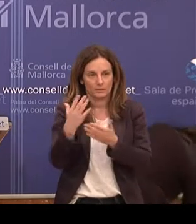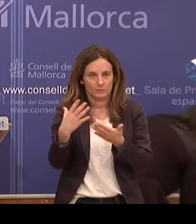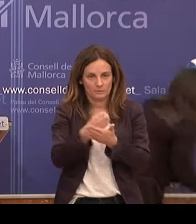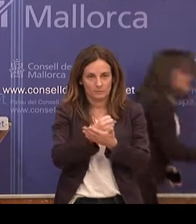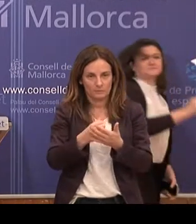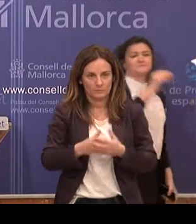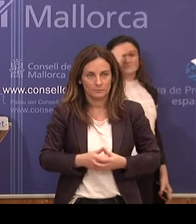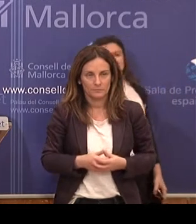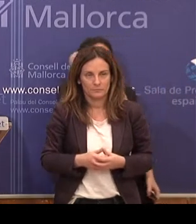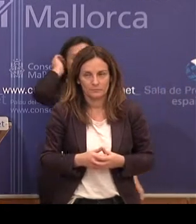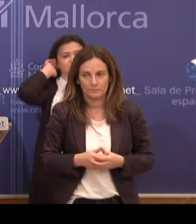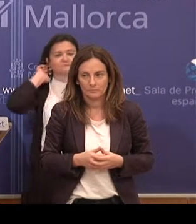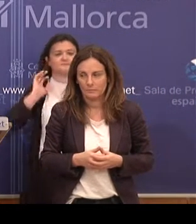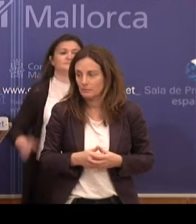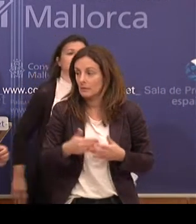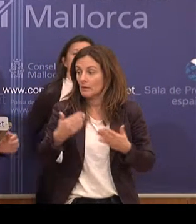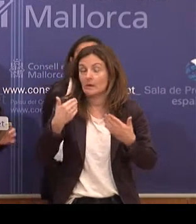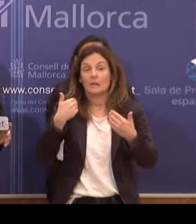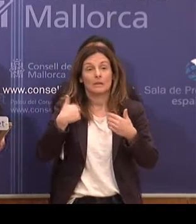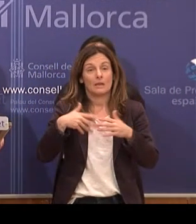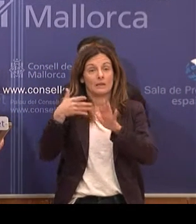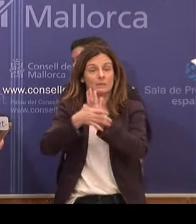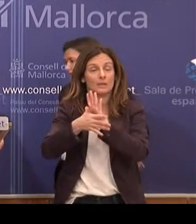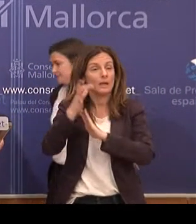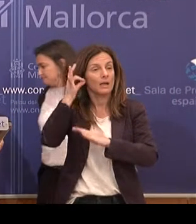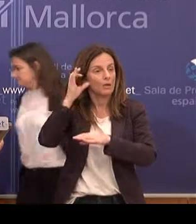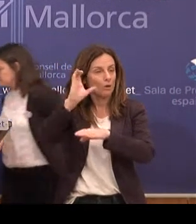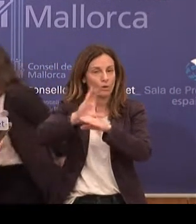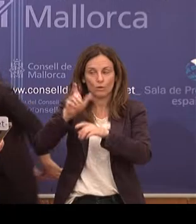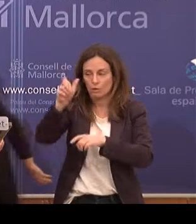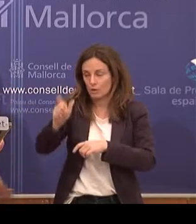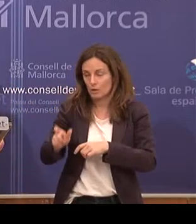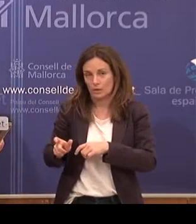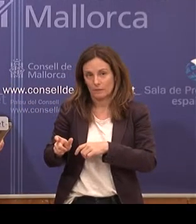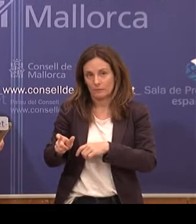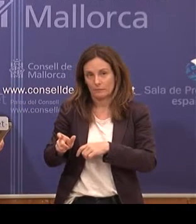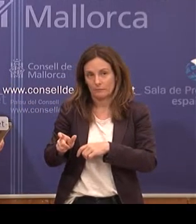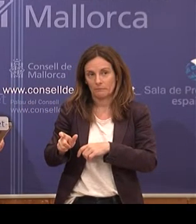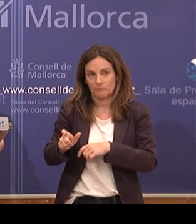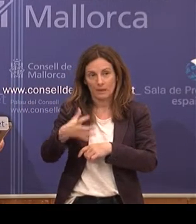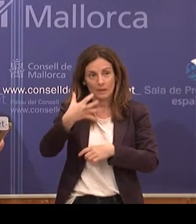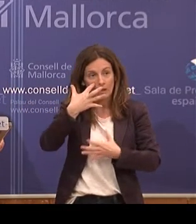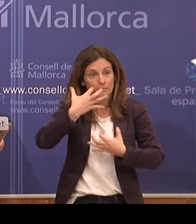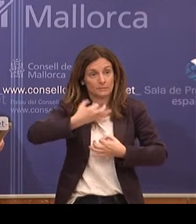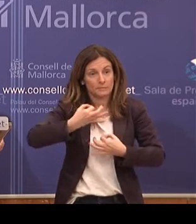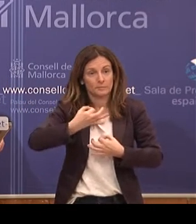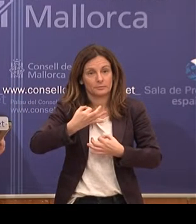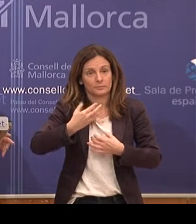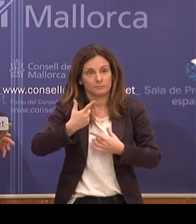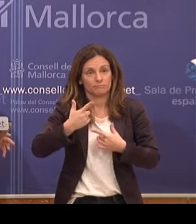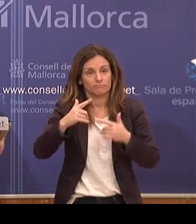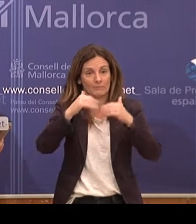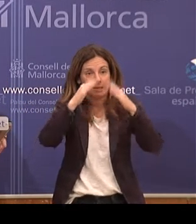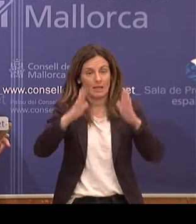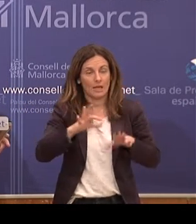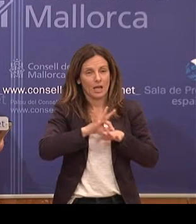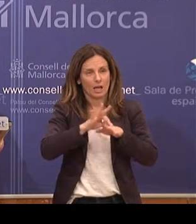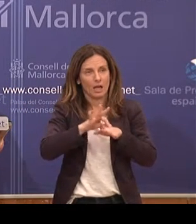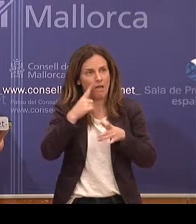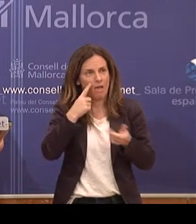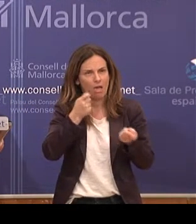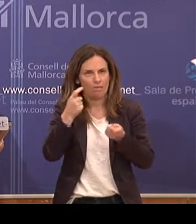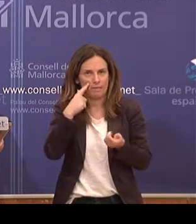pogut iniciar ni l'expedient de demolició ni l'expedient de recaptació. Per tant, el Consell de Mallorca fa 3 anys que no cobra